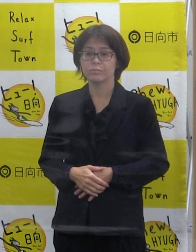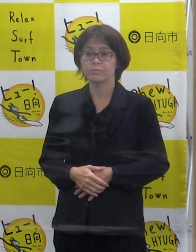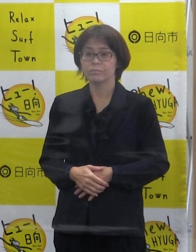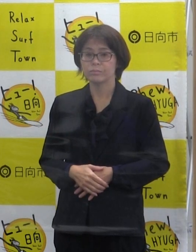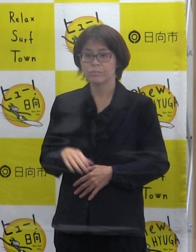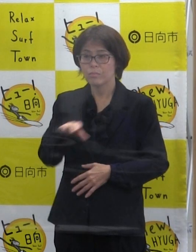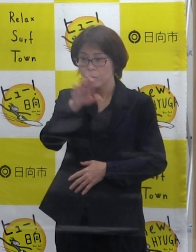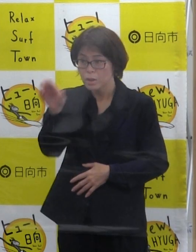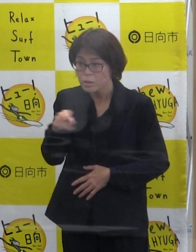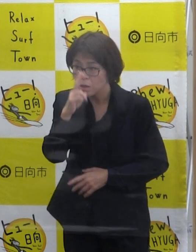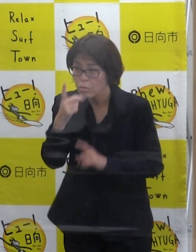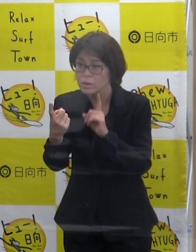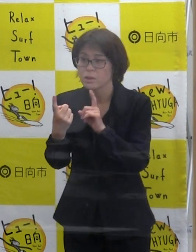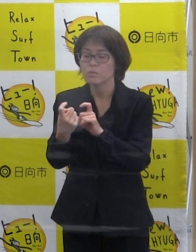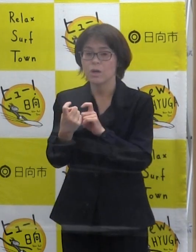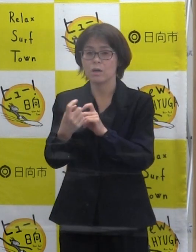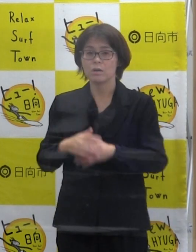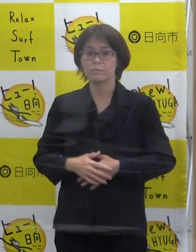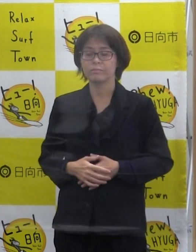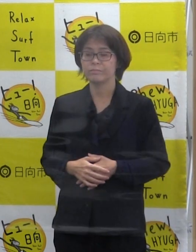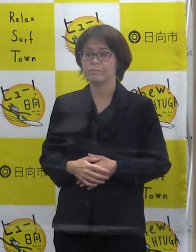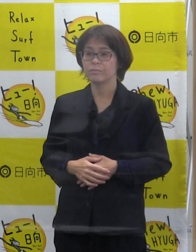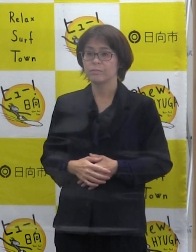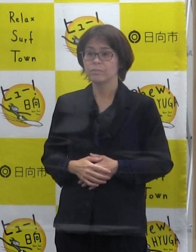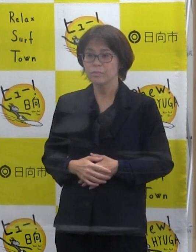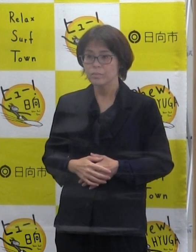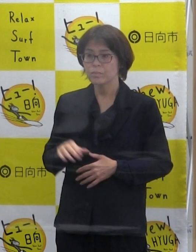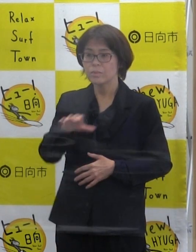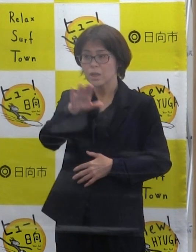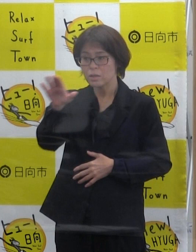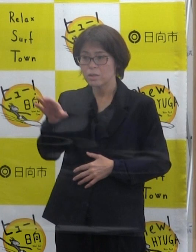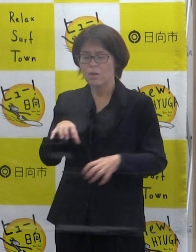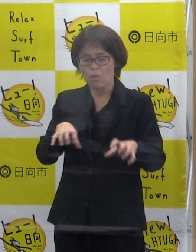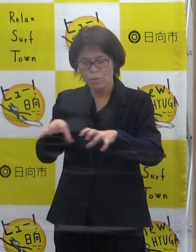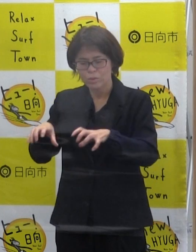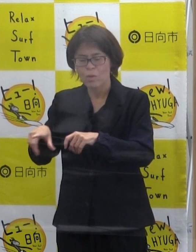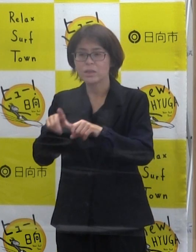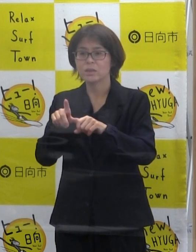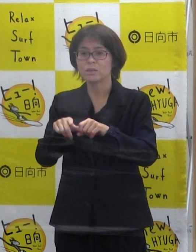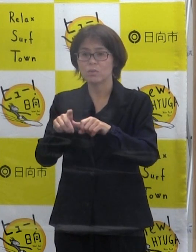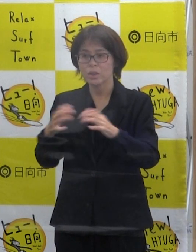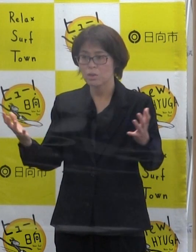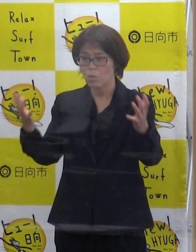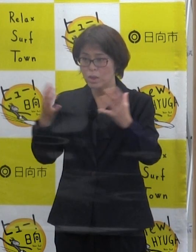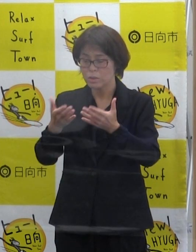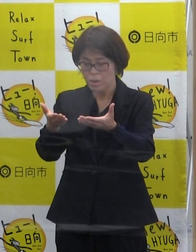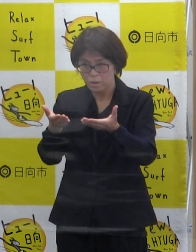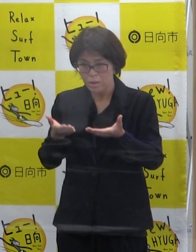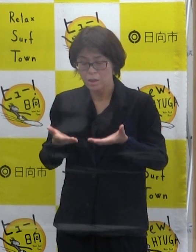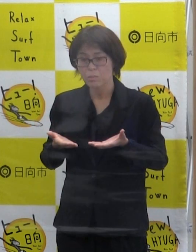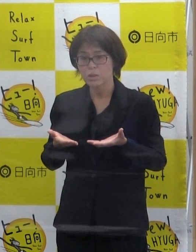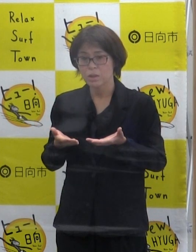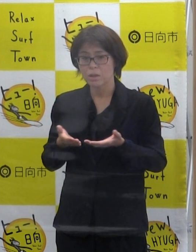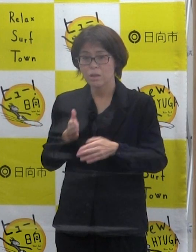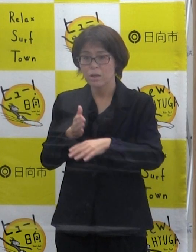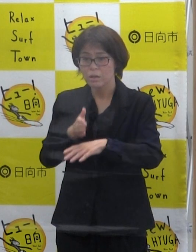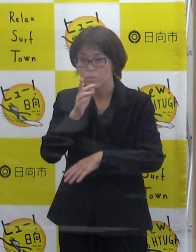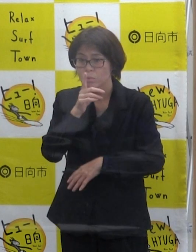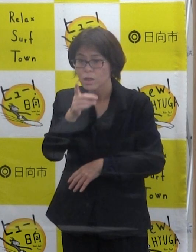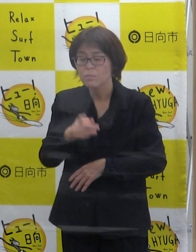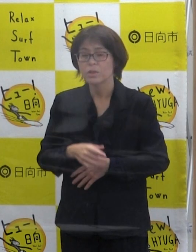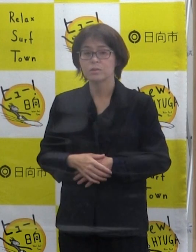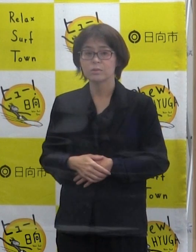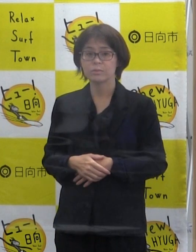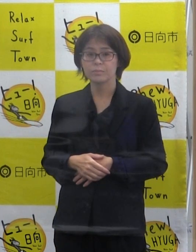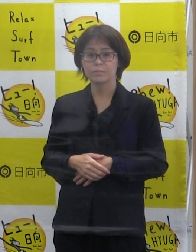はい、皆さんこんにちは。報道機関の皆さんには大変お忙しい中お集まりをいただきましてありがとうございます